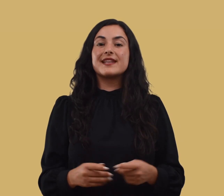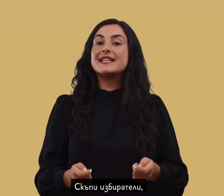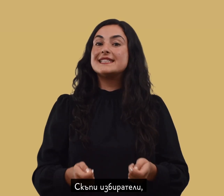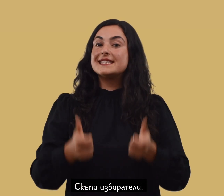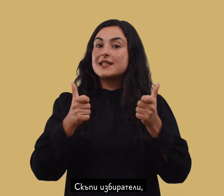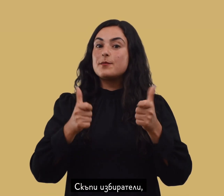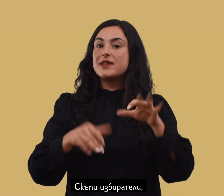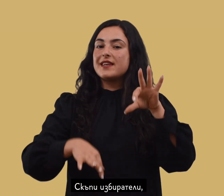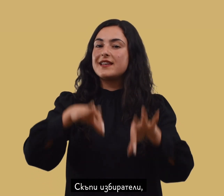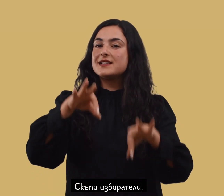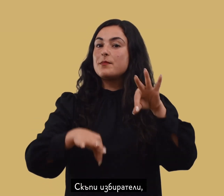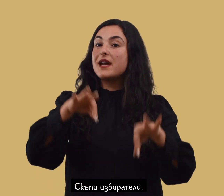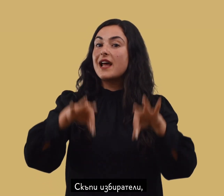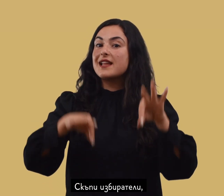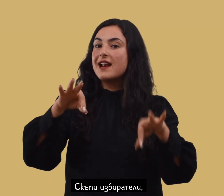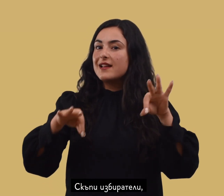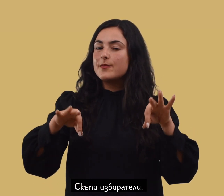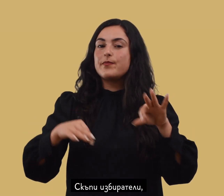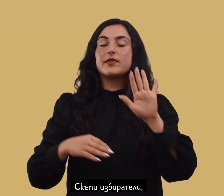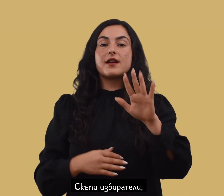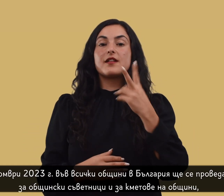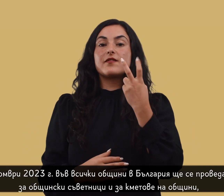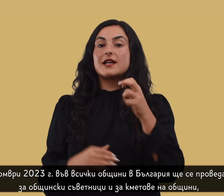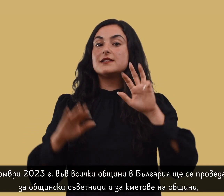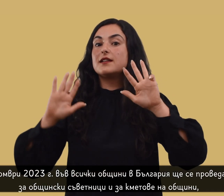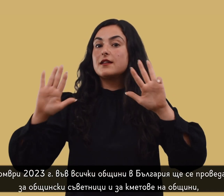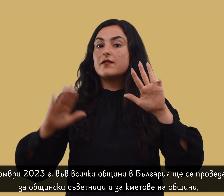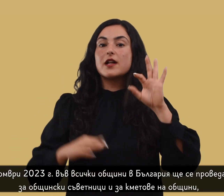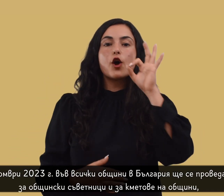Скъпи избиратели, на 29 октомври